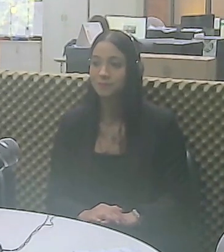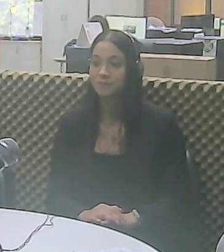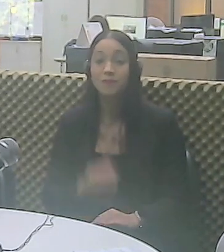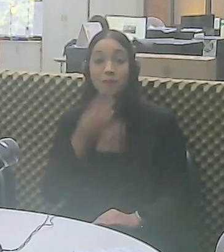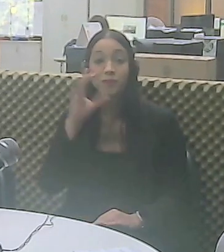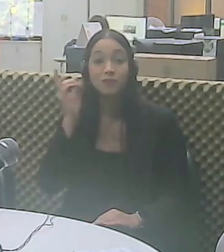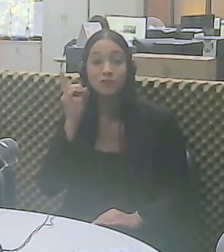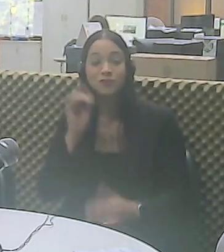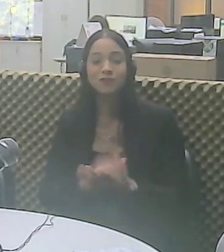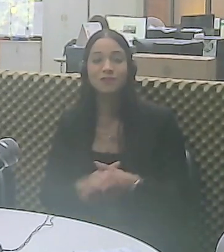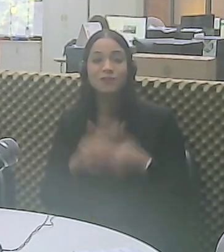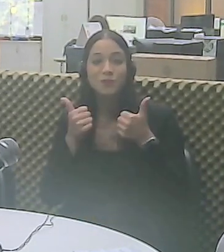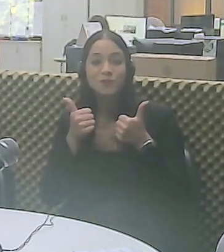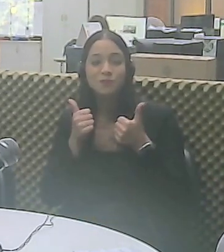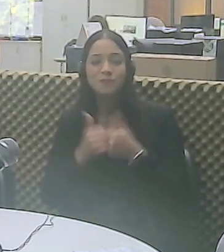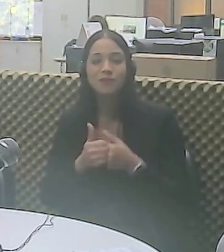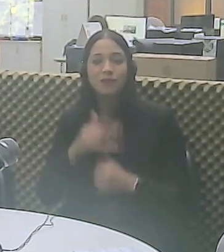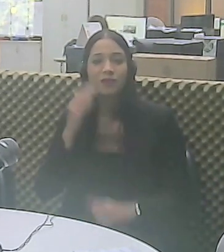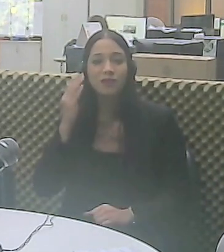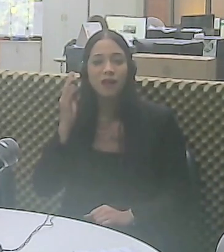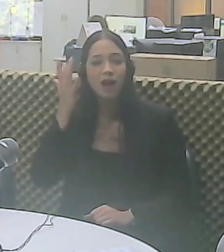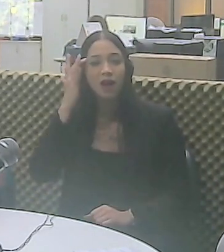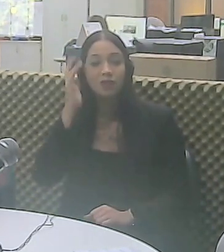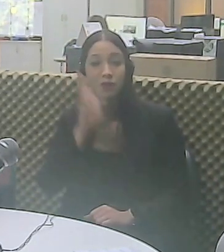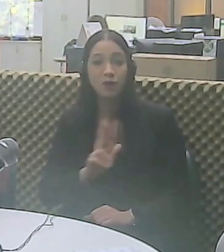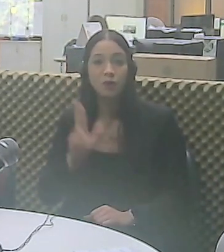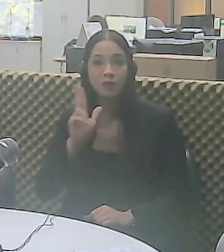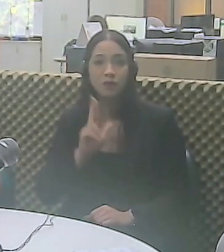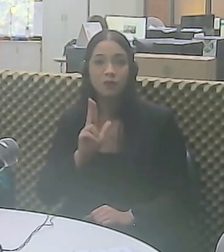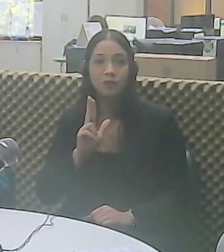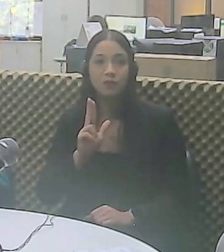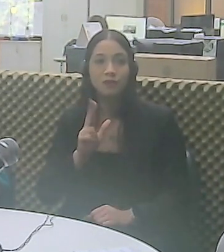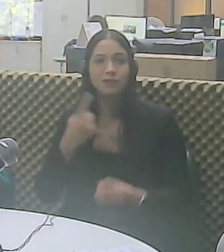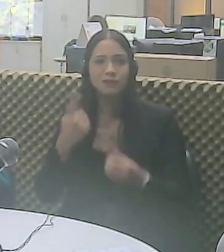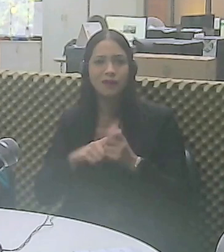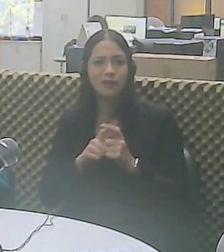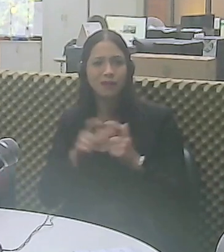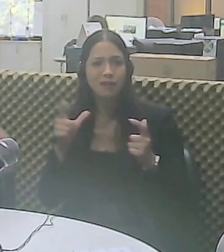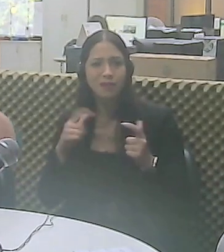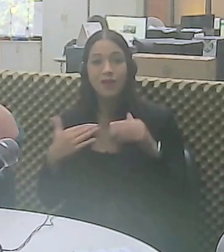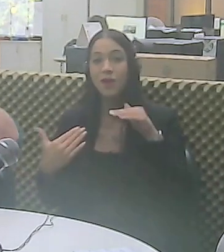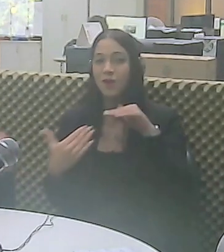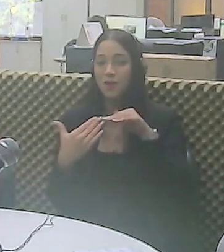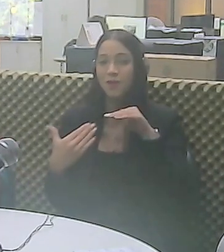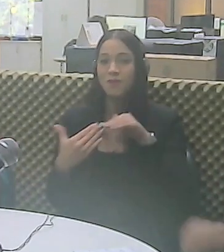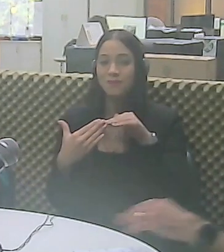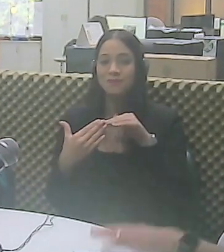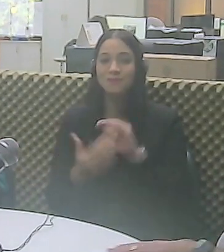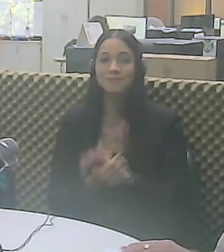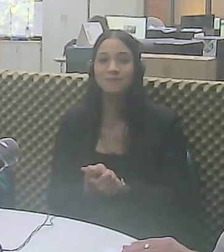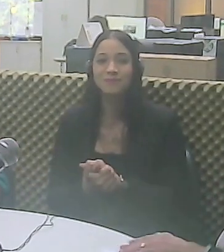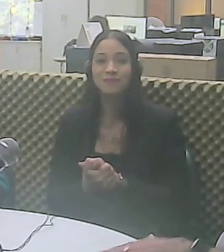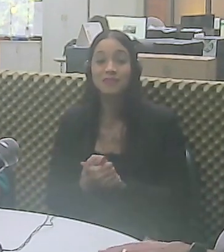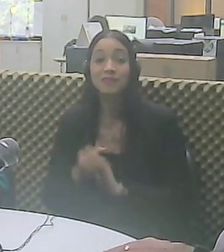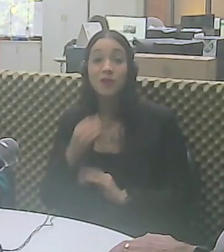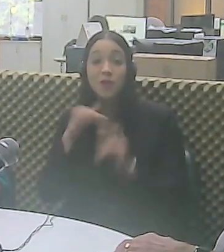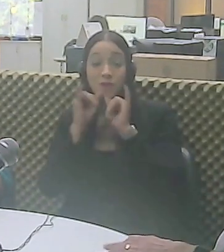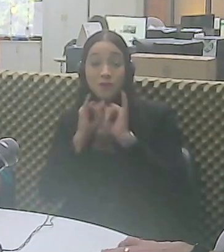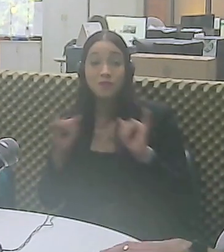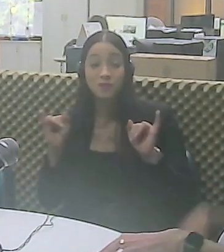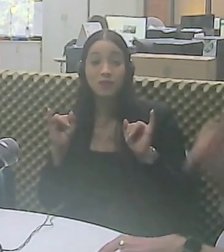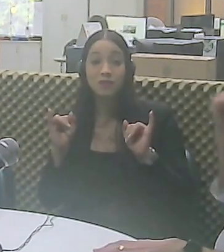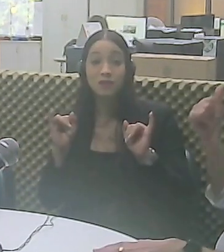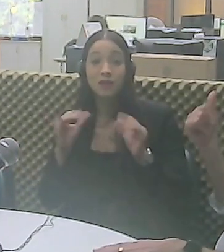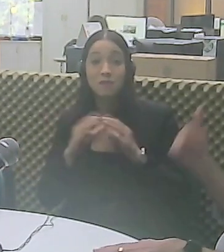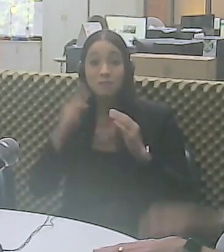Bom dia, tudo bem? A senhora acha que Uberlândia é uma cidade grande? Nossa, tá grande demais. E se eu te falar